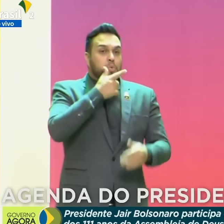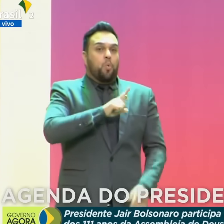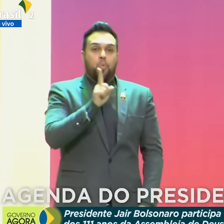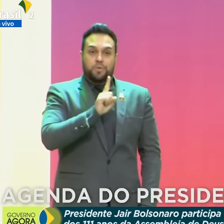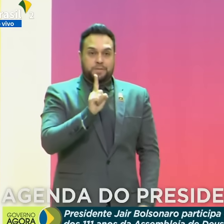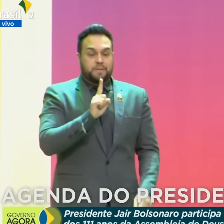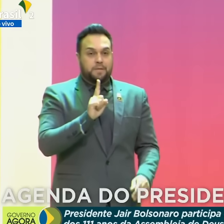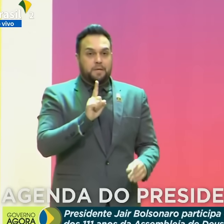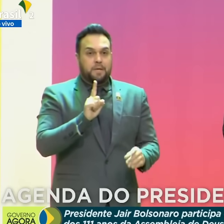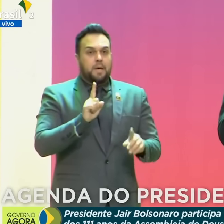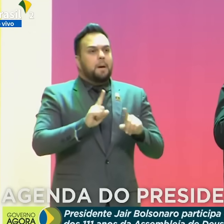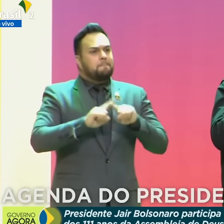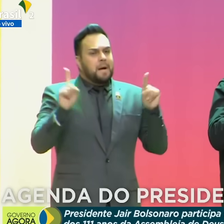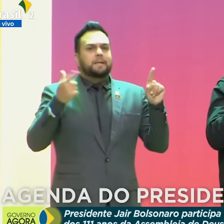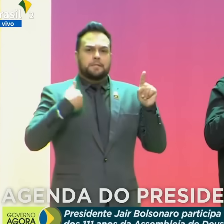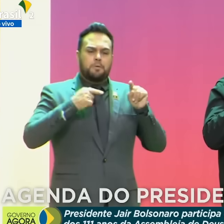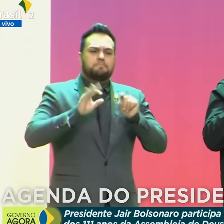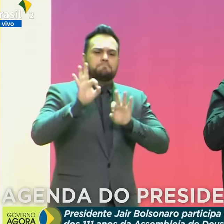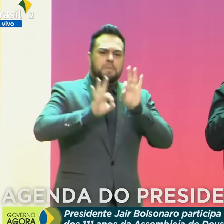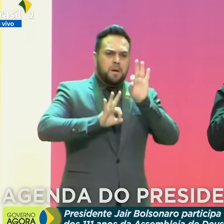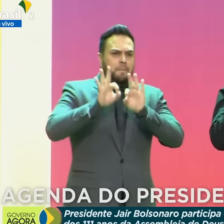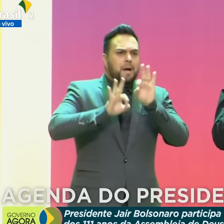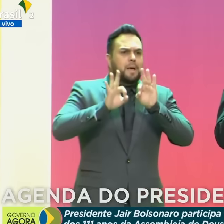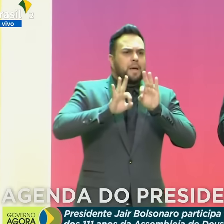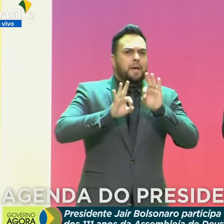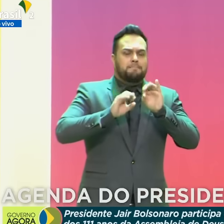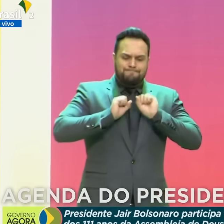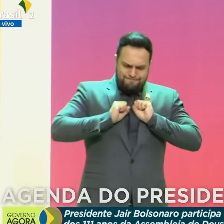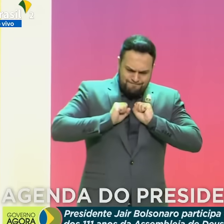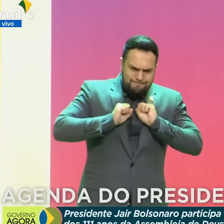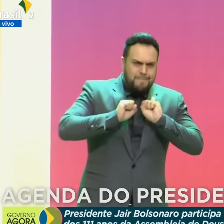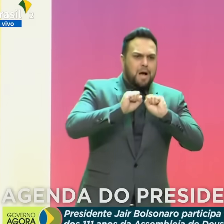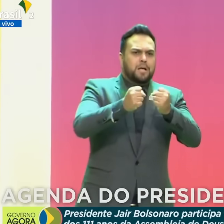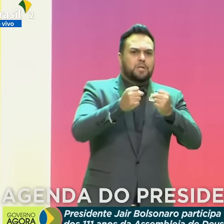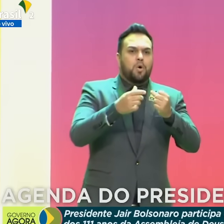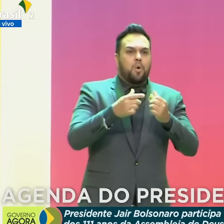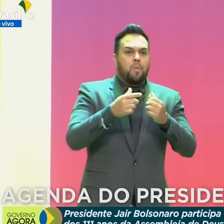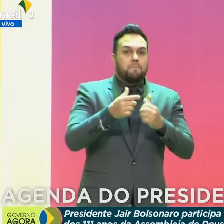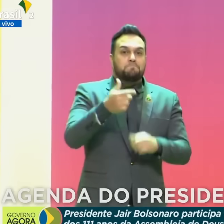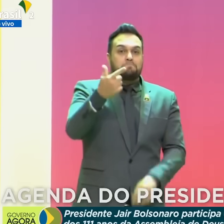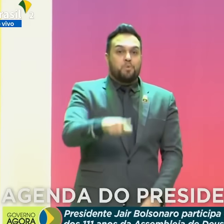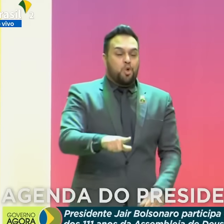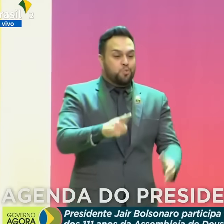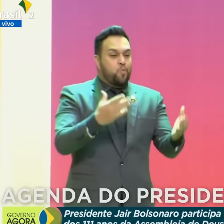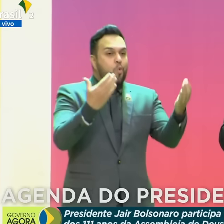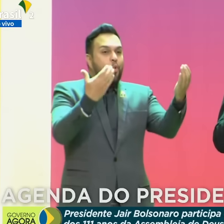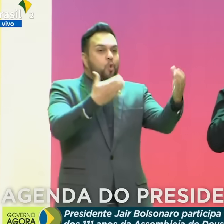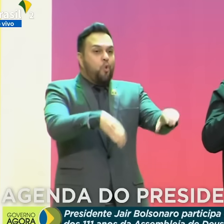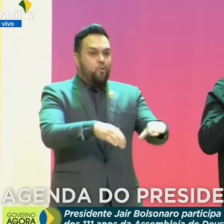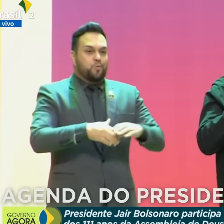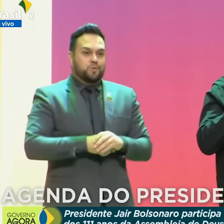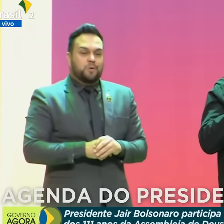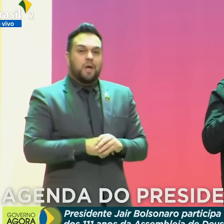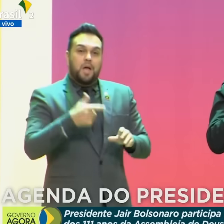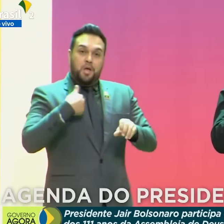fez me preparar mais ainda para o próximo concurso. Entrei no Exército